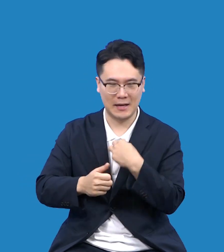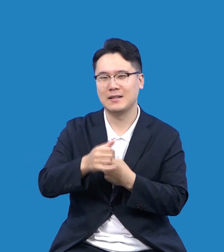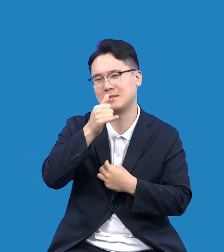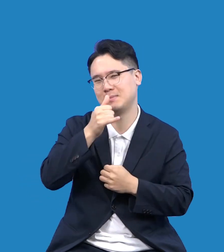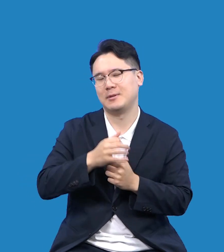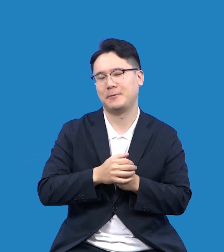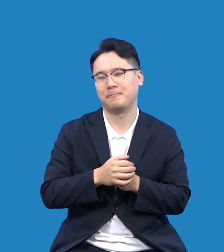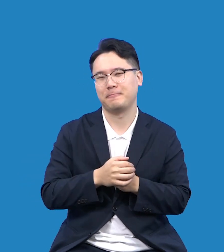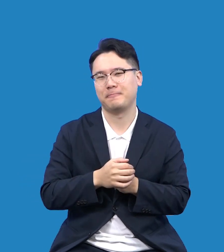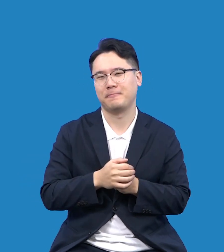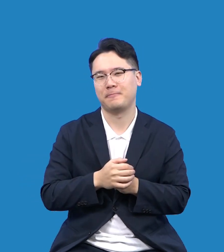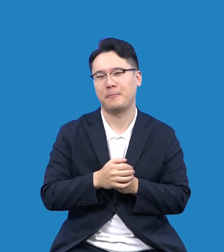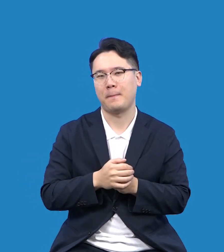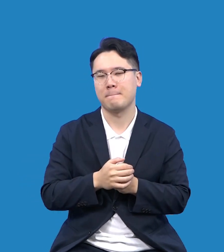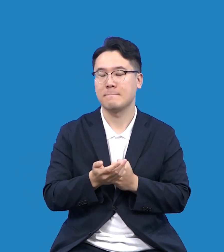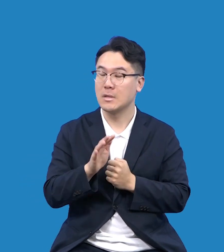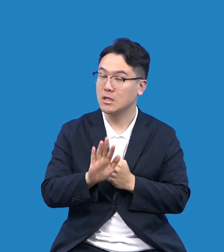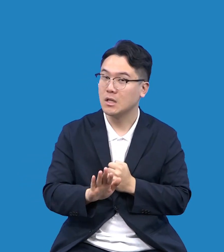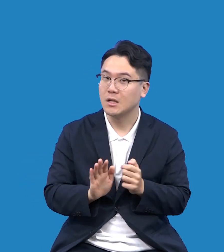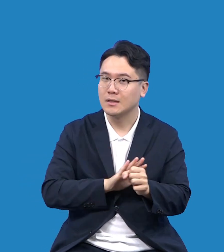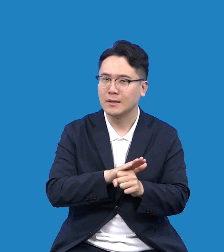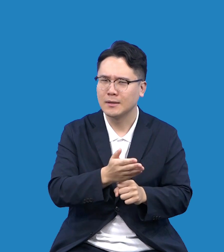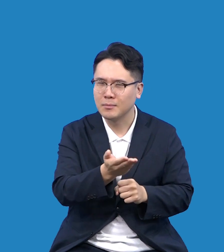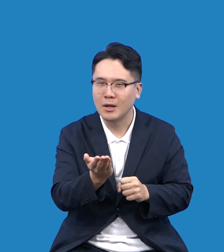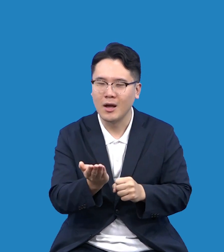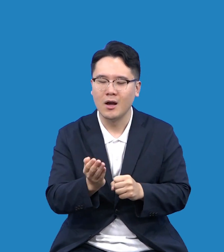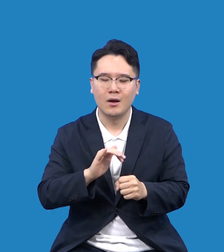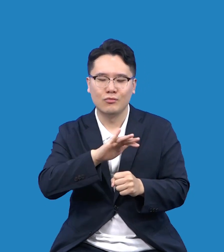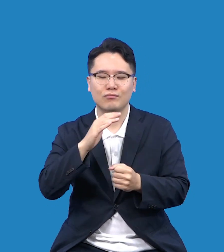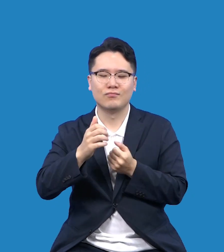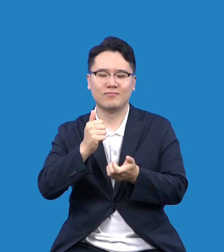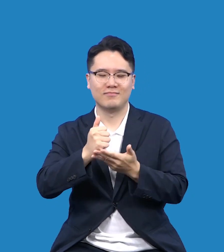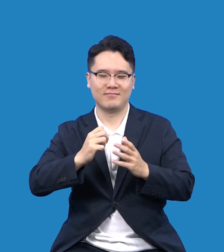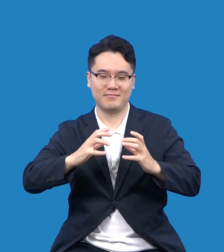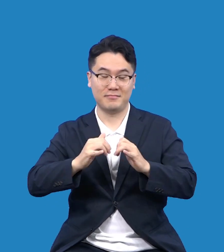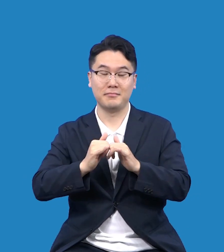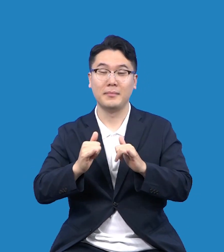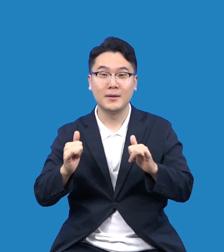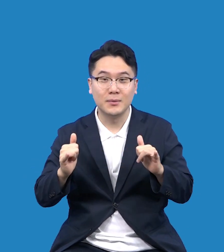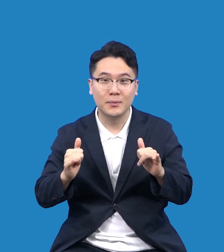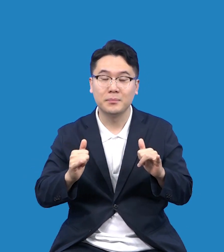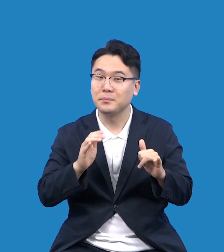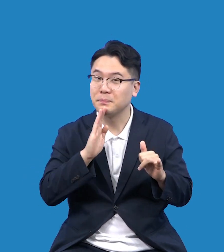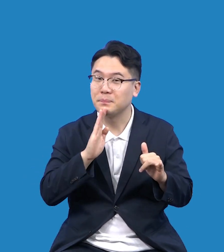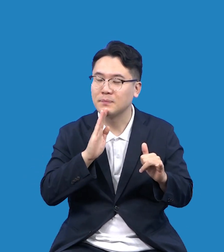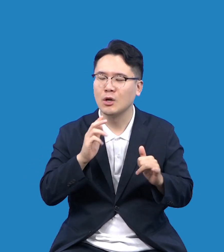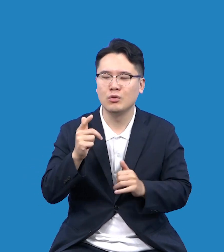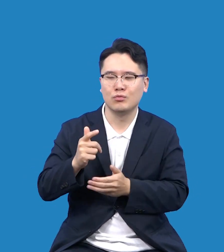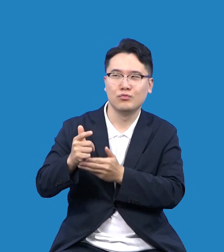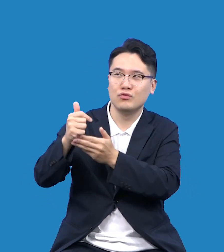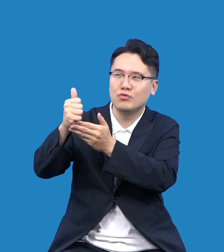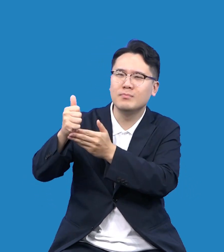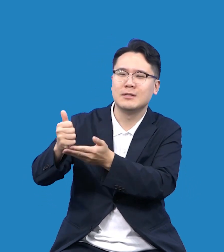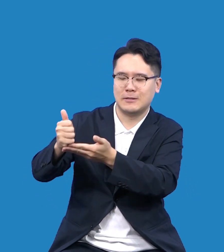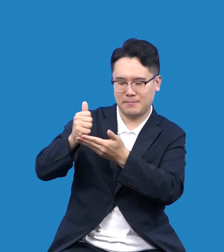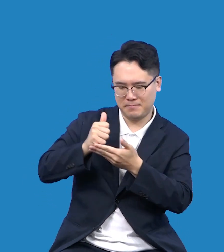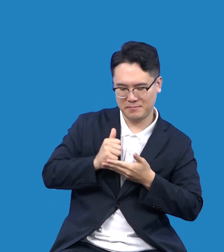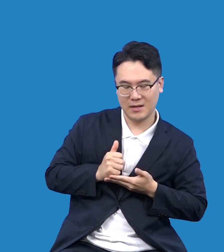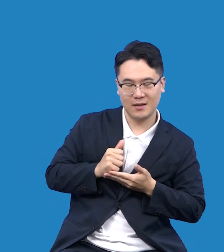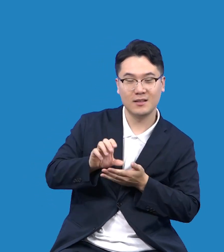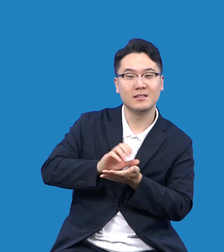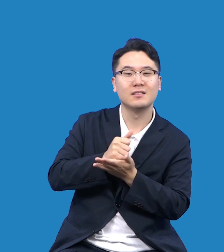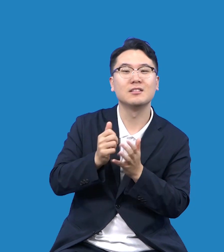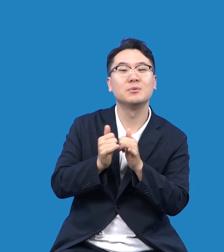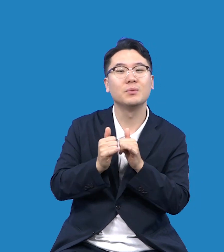사랑하는 여러분, 그렇지만 우리가 하나님의 백성이고 우리가 그리스도를 주인으로 받아들인